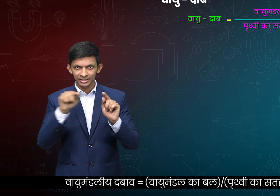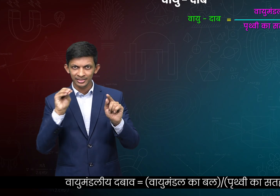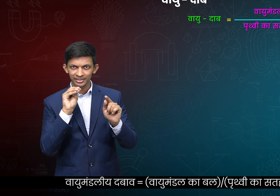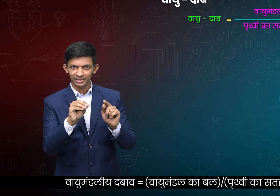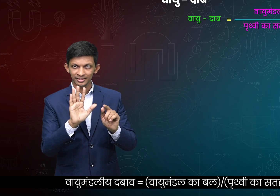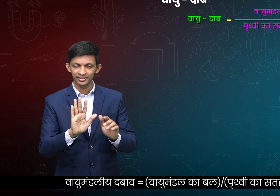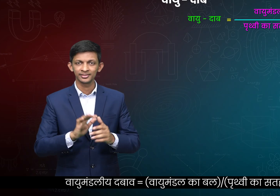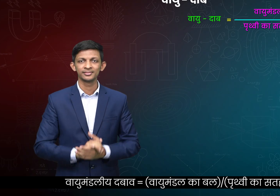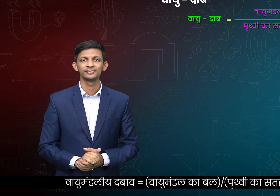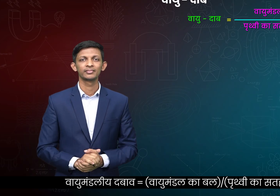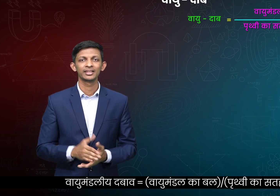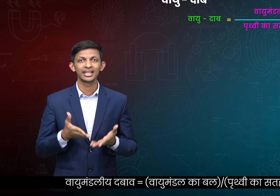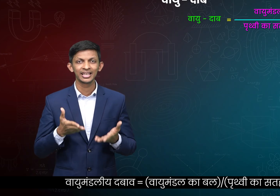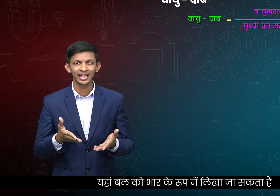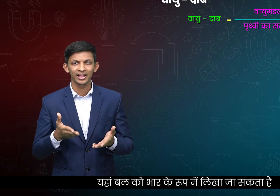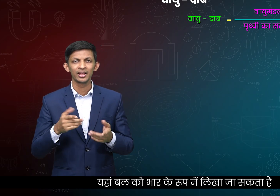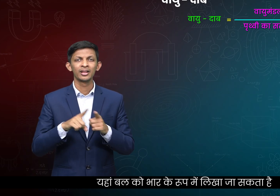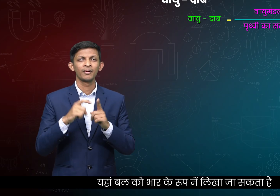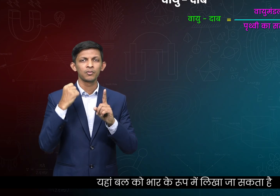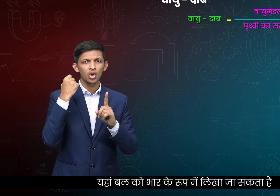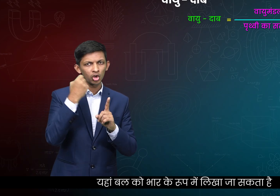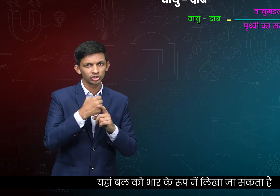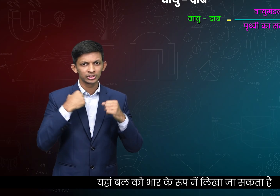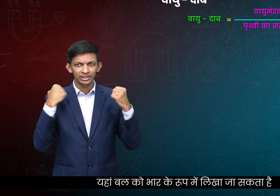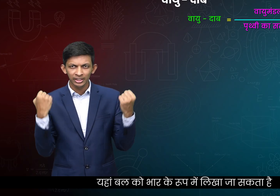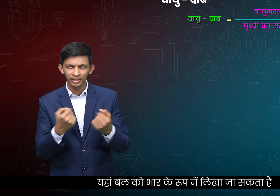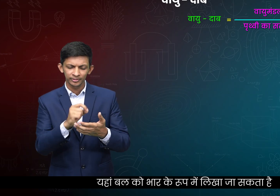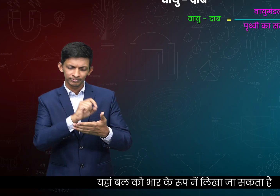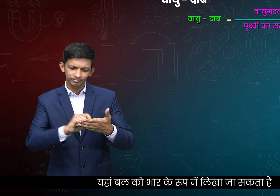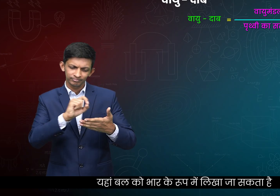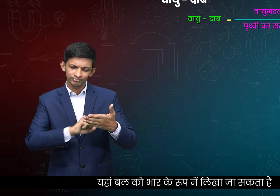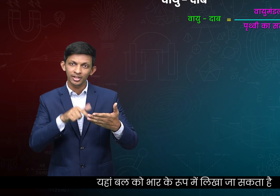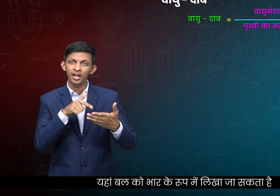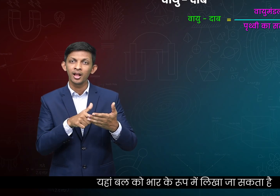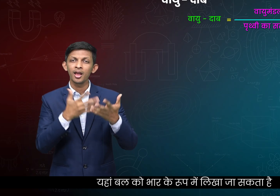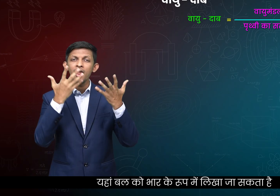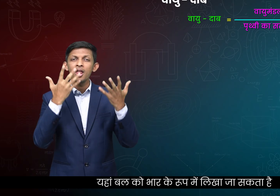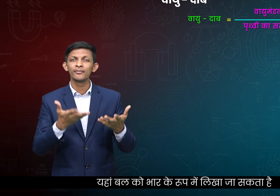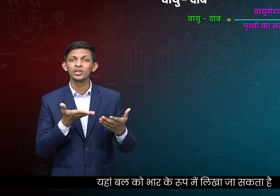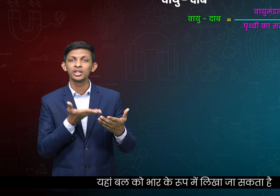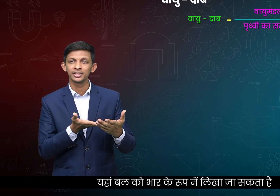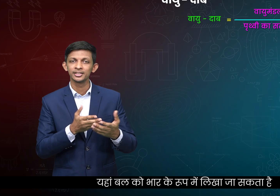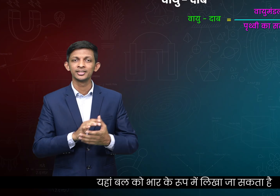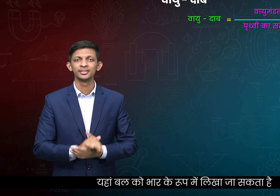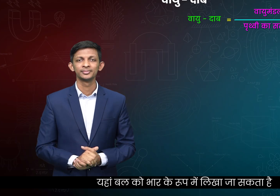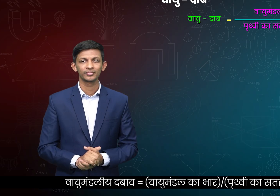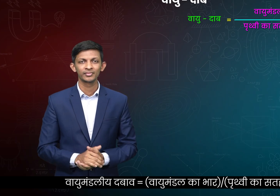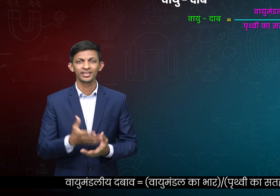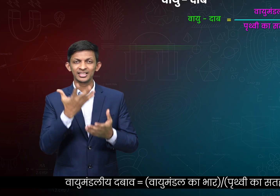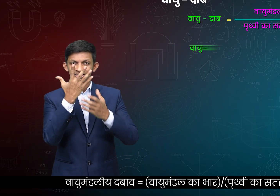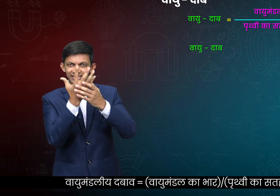बाय पृथ्वी का सतह क्षेत्र। यहाँ बल को भार के रूप में लिखा जा सकता है।